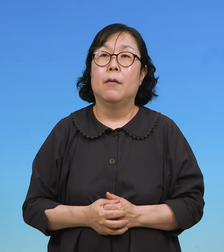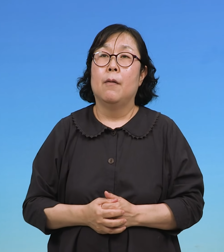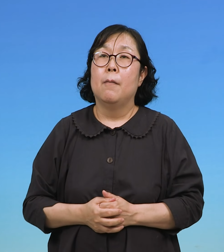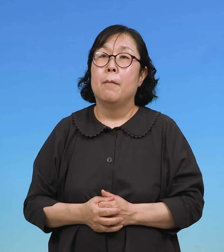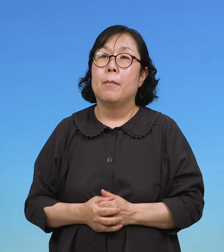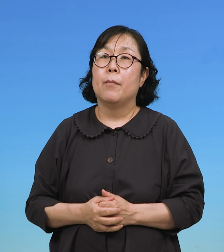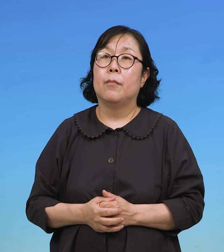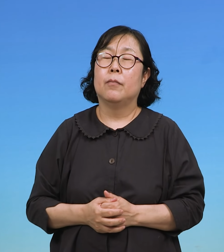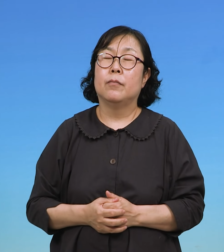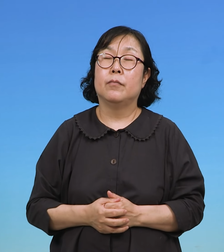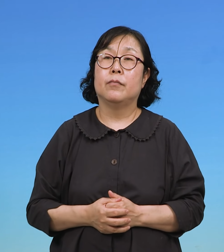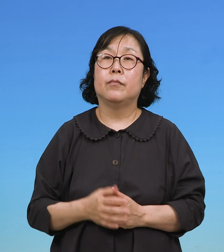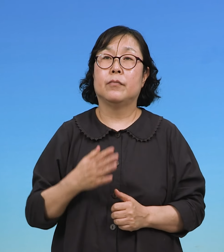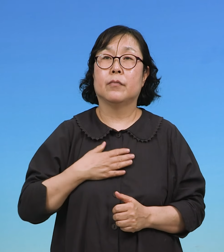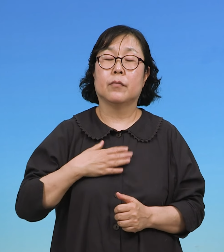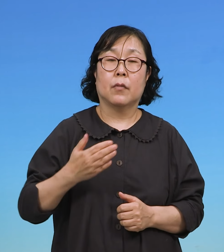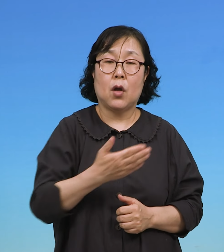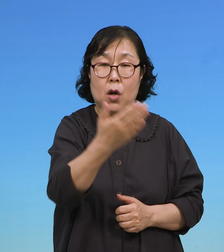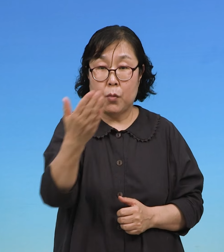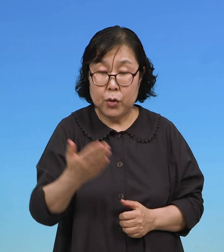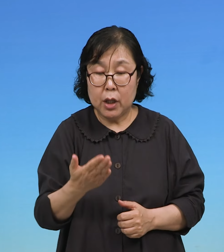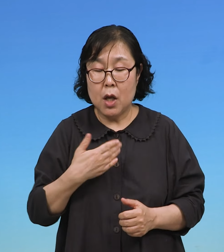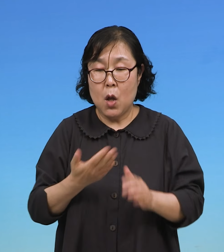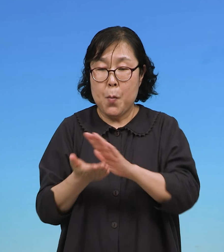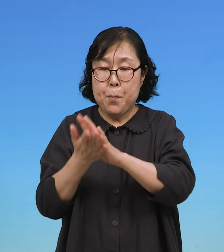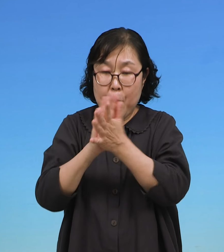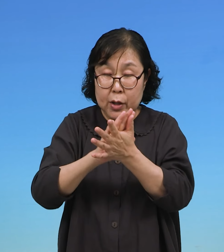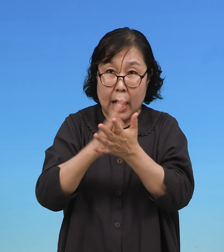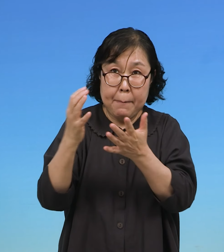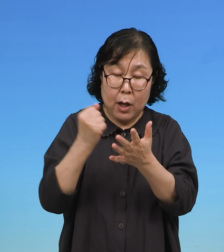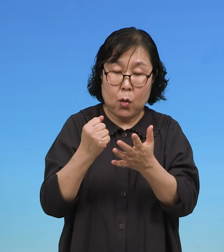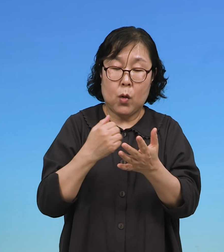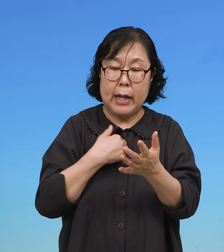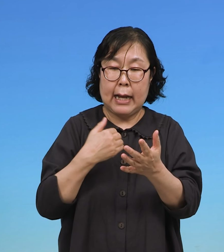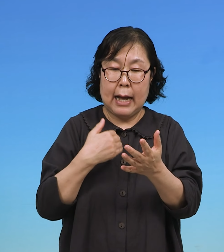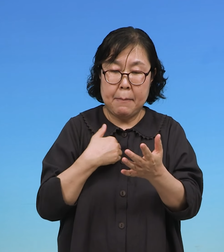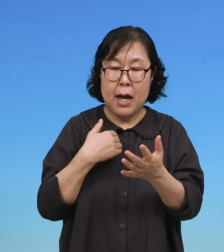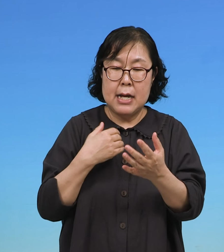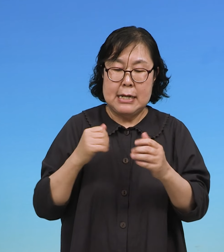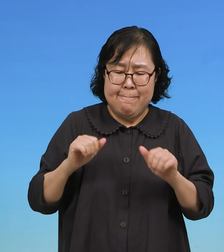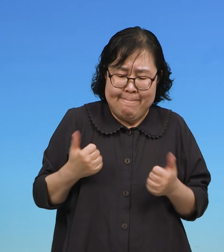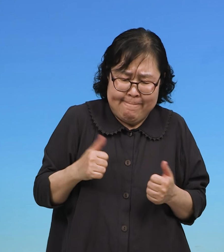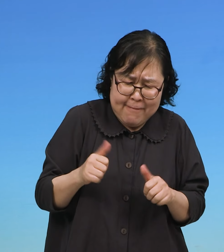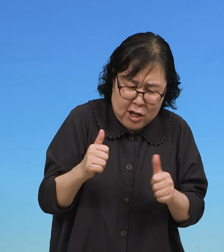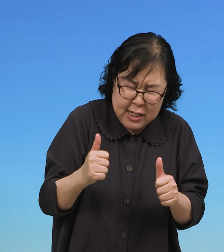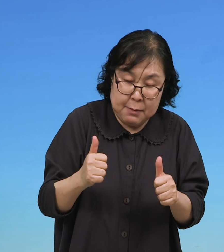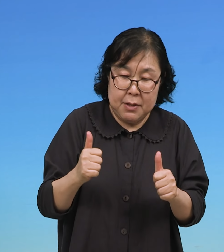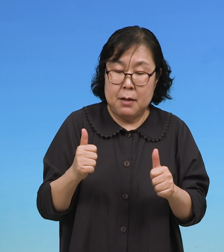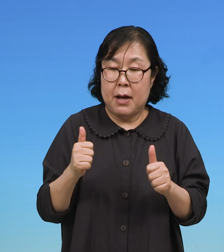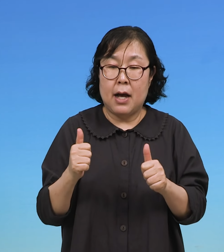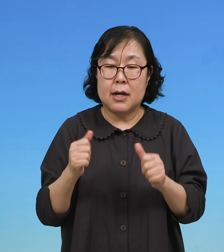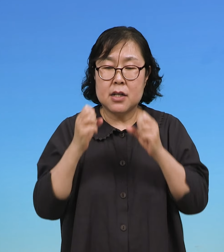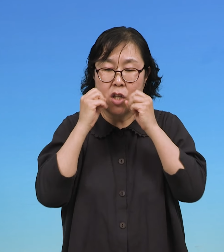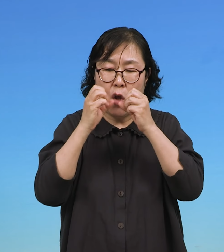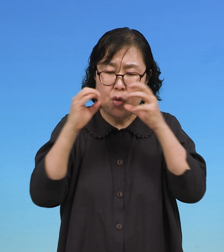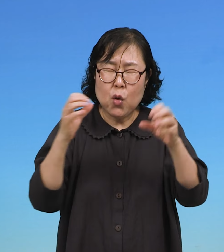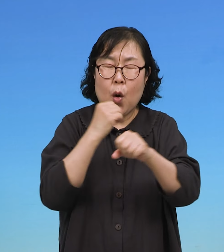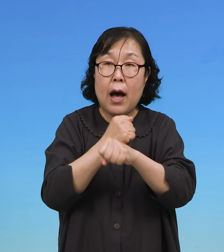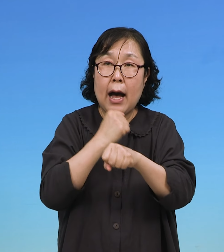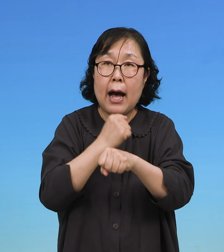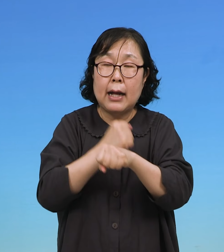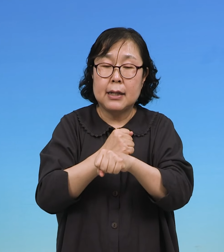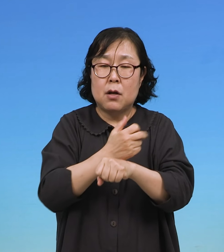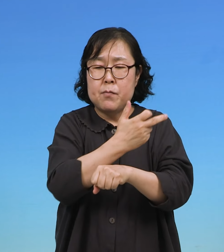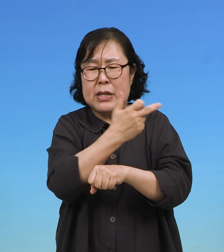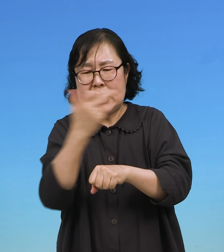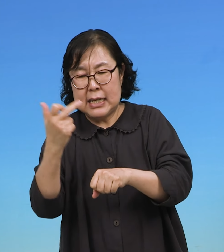오늘 저와 여러분이 변화받고 내 한 몸 주를 위하여 불사르고 그냥 해외 선교지로